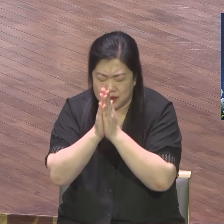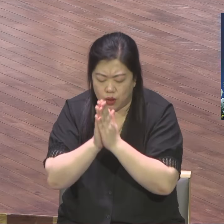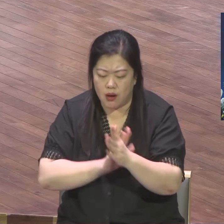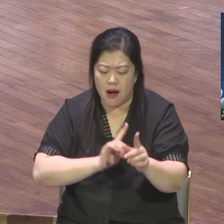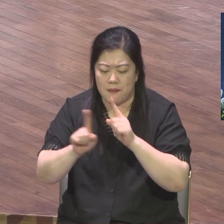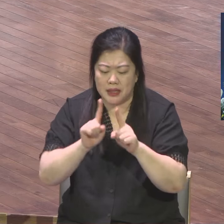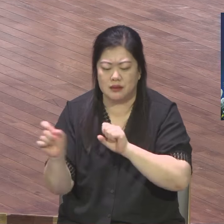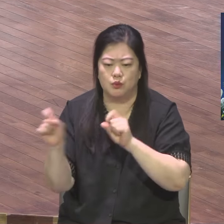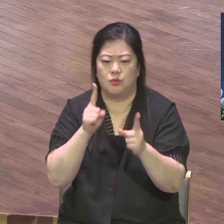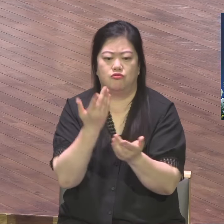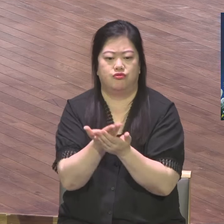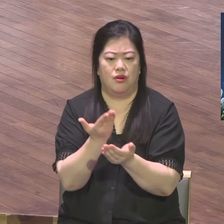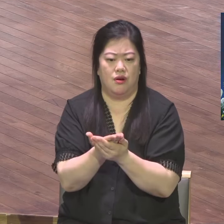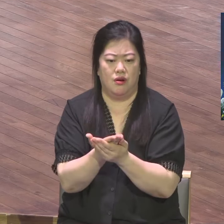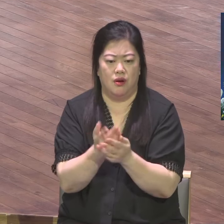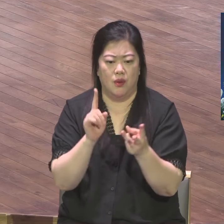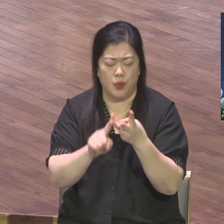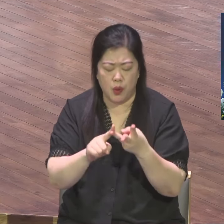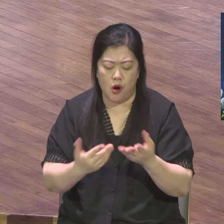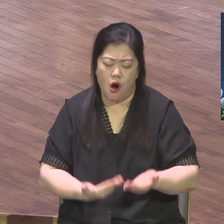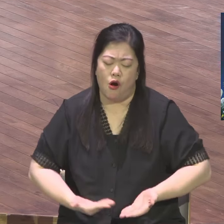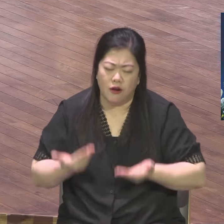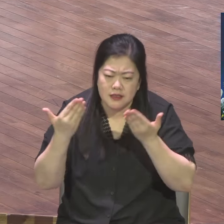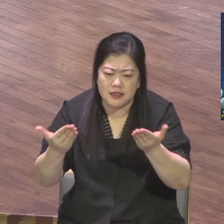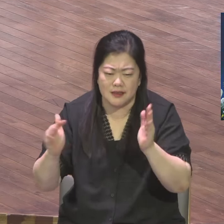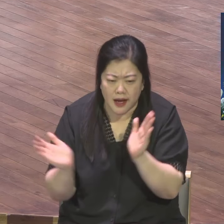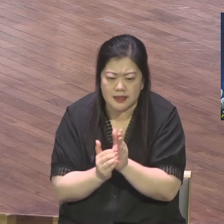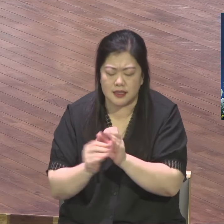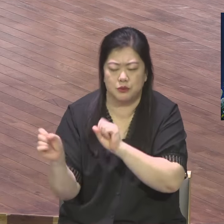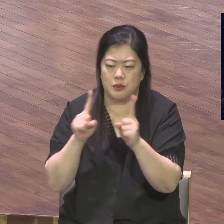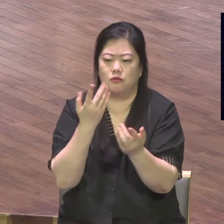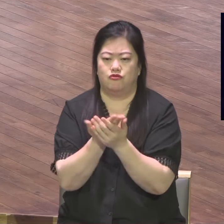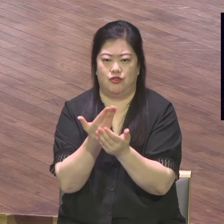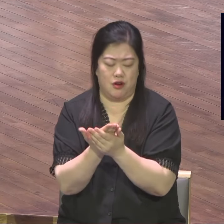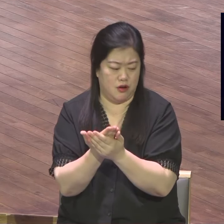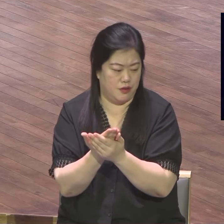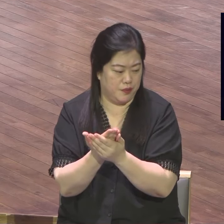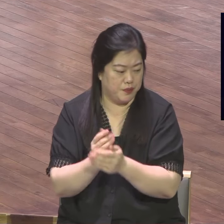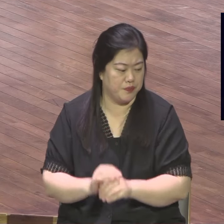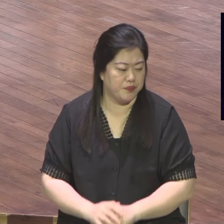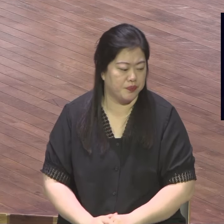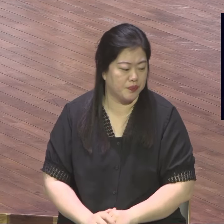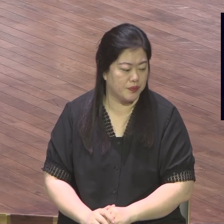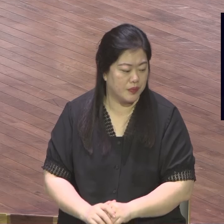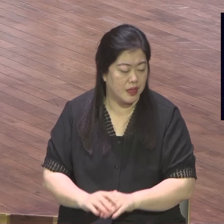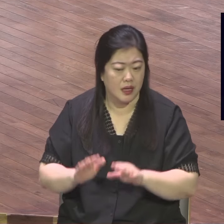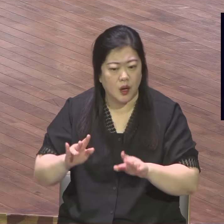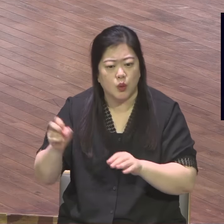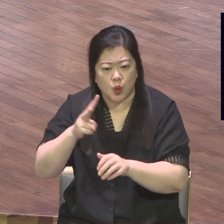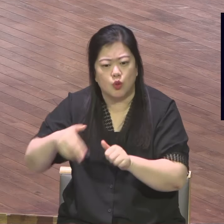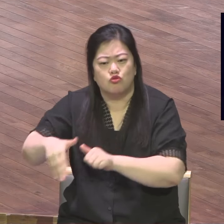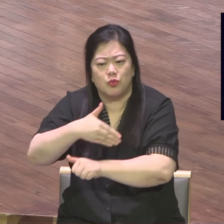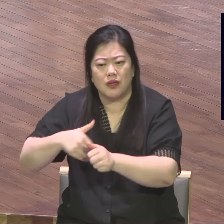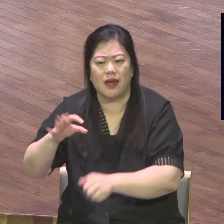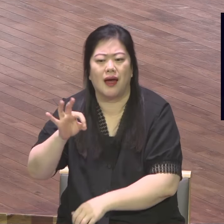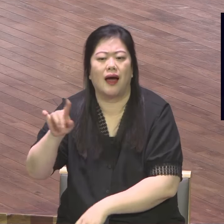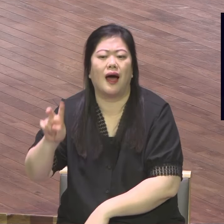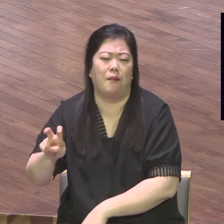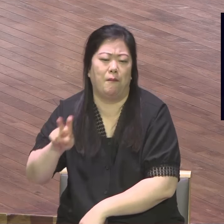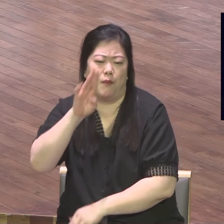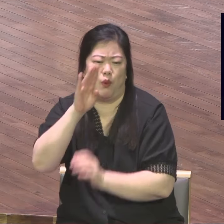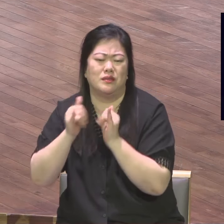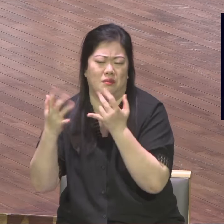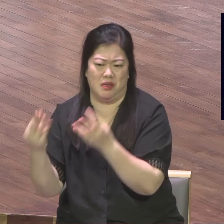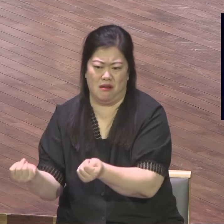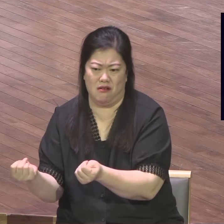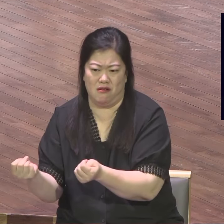주옵소서. 헌신의 망대 세워지가야 주옵소서. 하나님께 간절한 마음으로 기도하시는데 암 환자들이 62명입니다. 중병